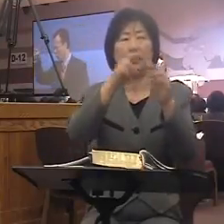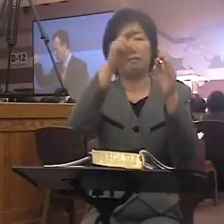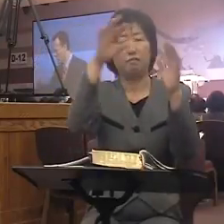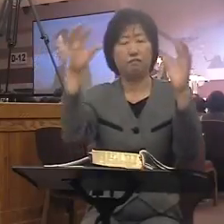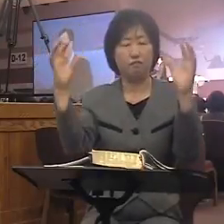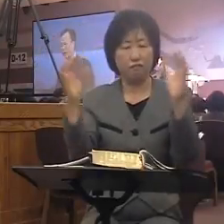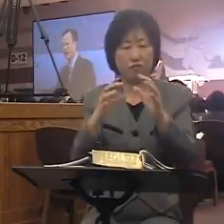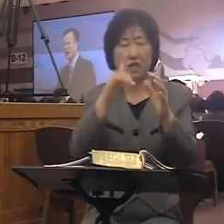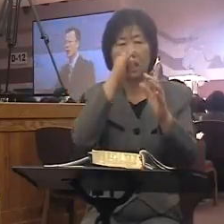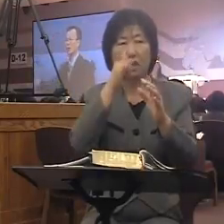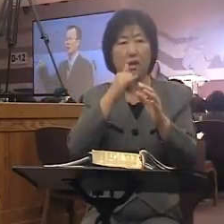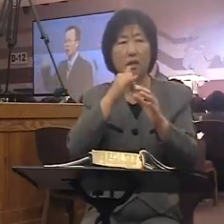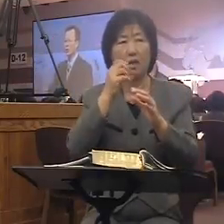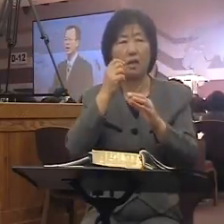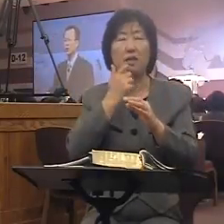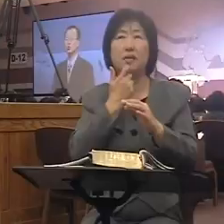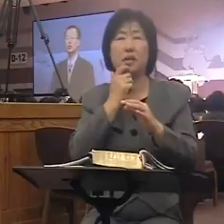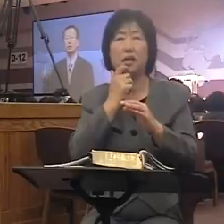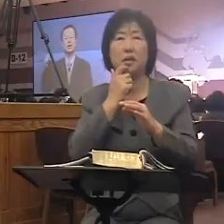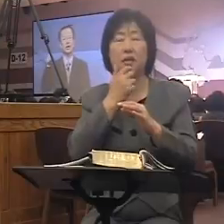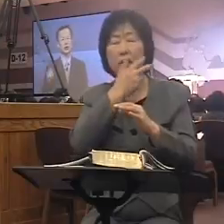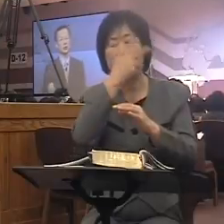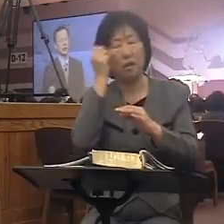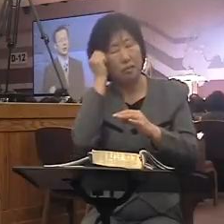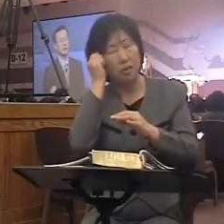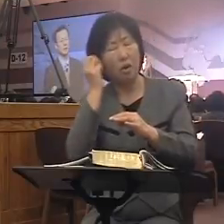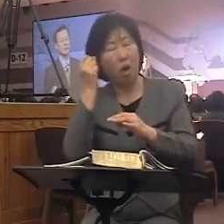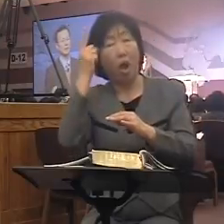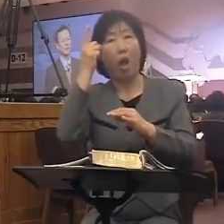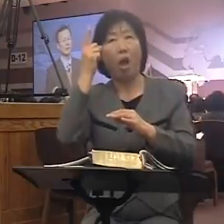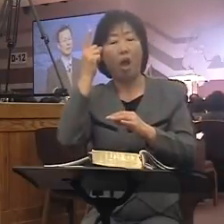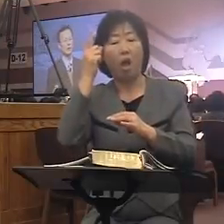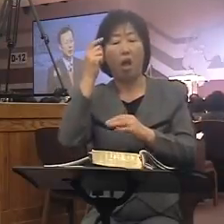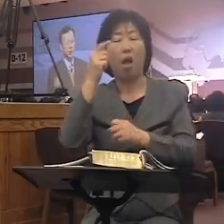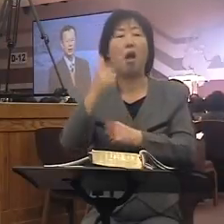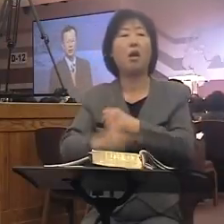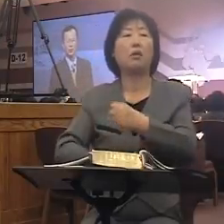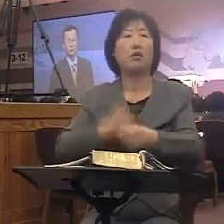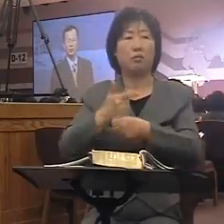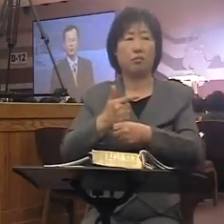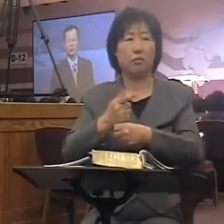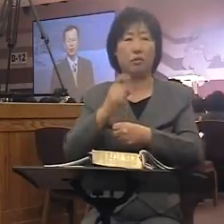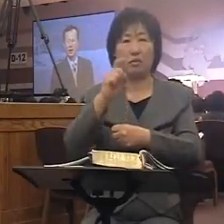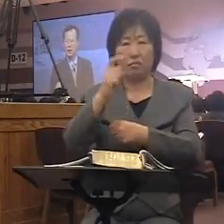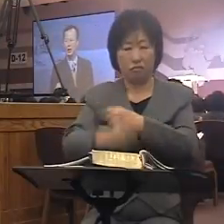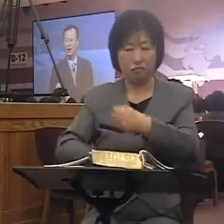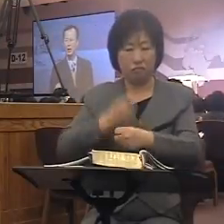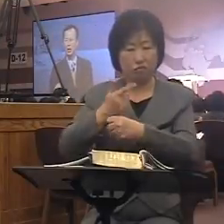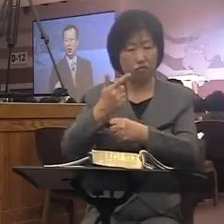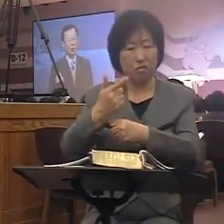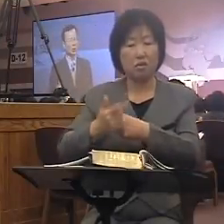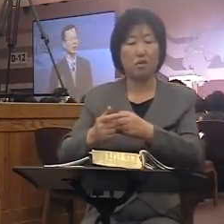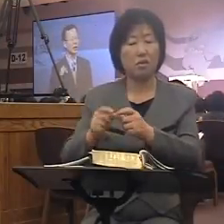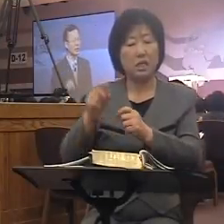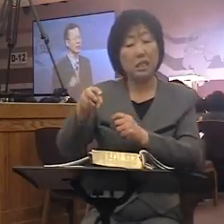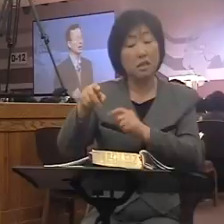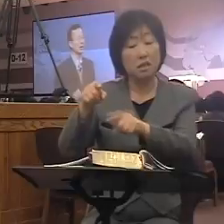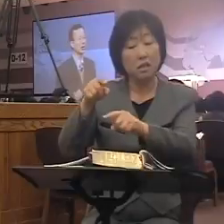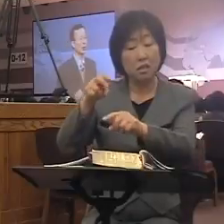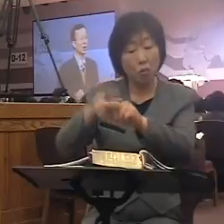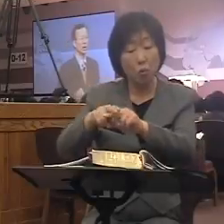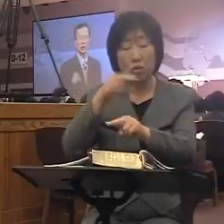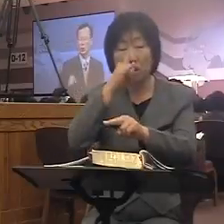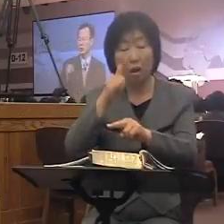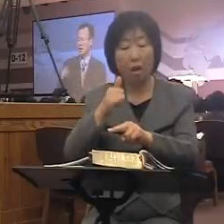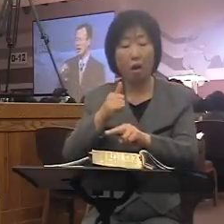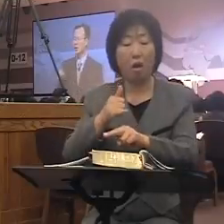16절에 바로 이 자리에, 여기에도 주님이 계셨구나. 이 자리에도, 아니 어떻게 이